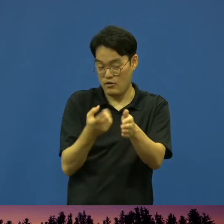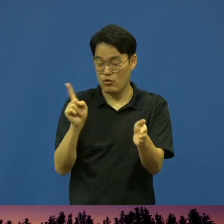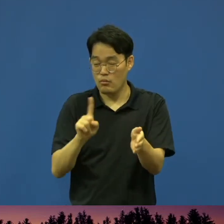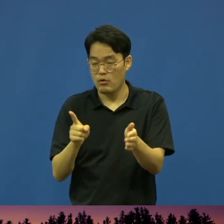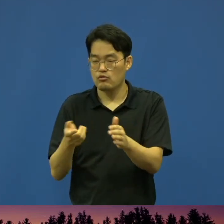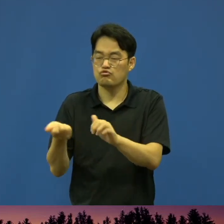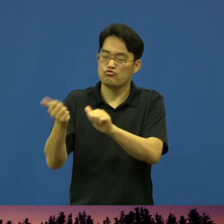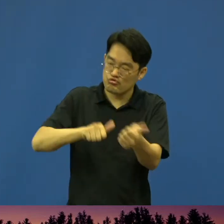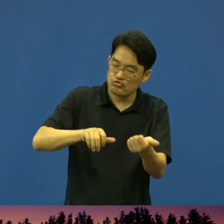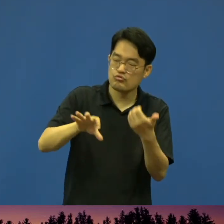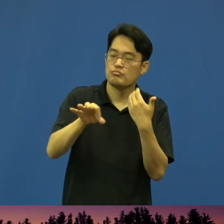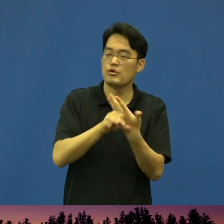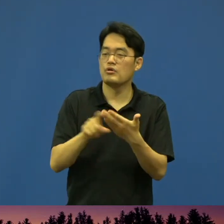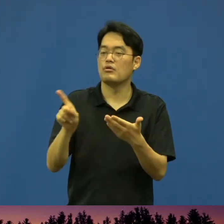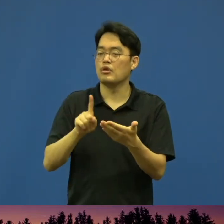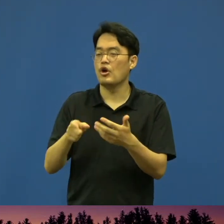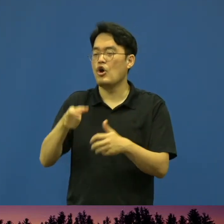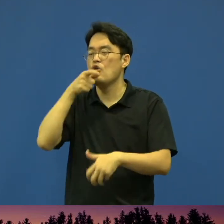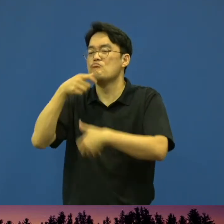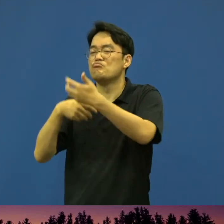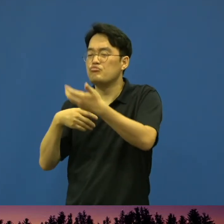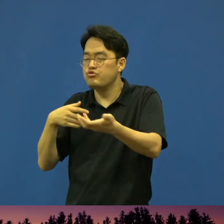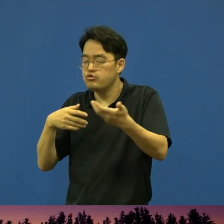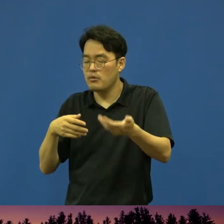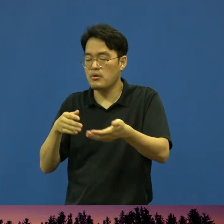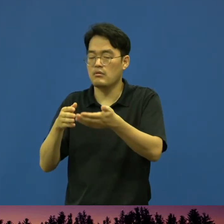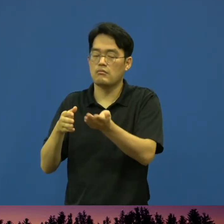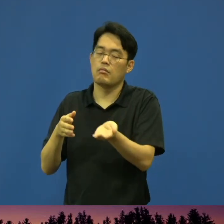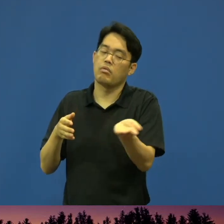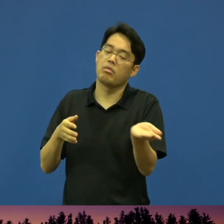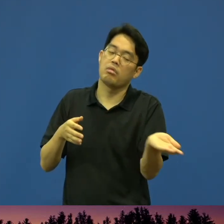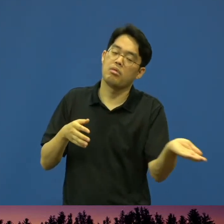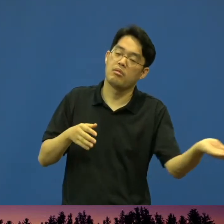되어 있습니다. 밀려가는 거죠. 그러나 아무리 작더라도